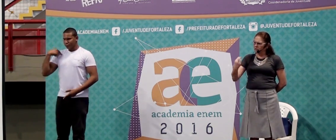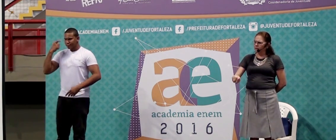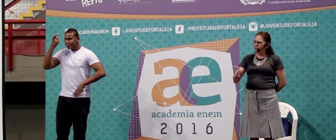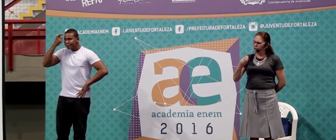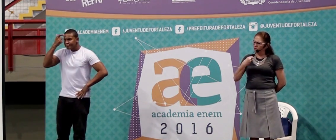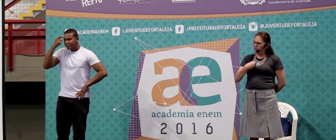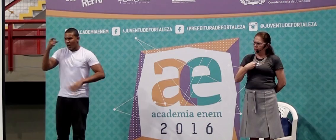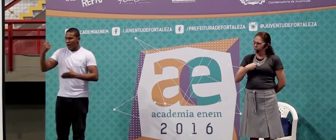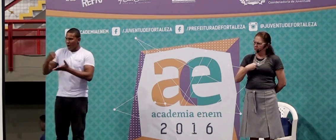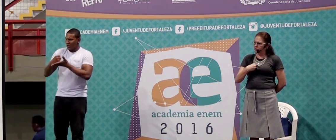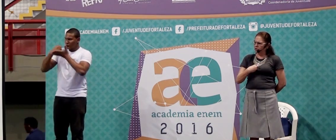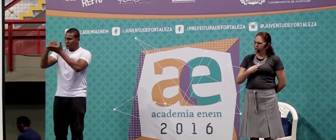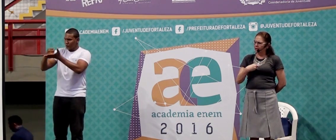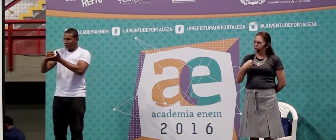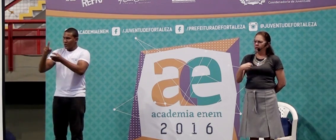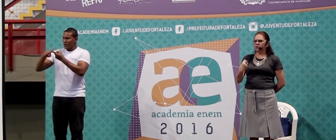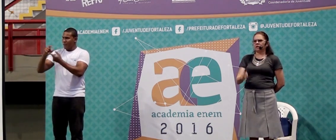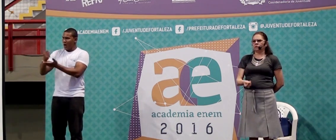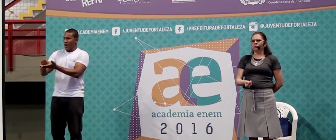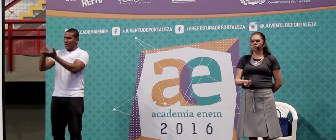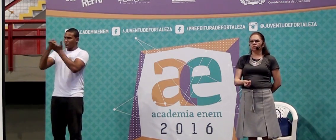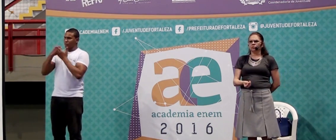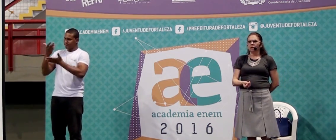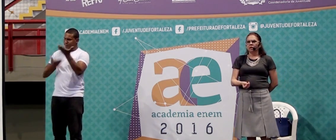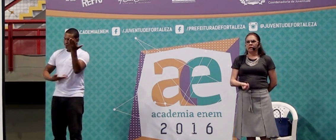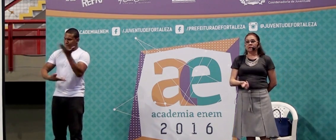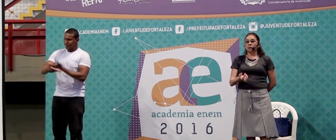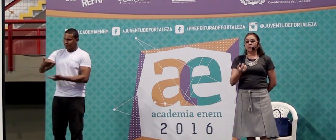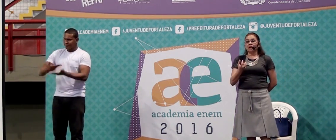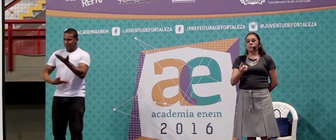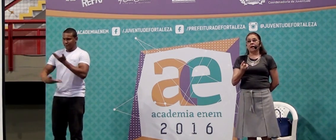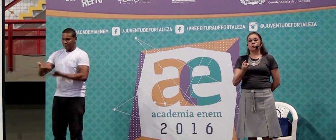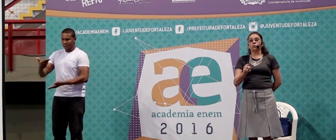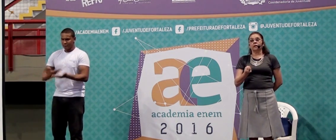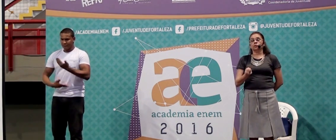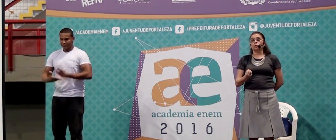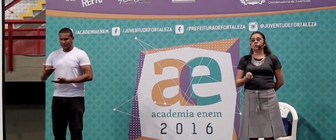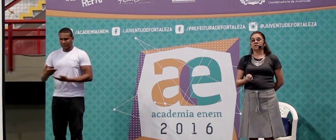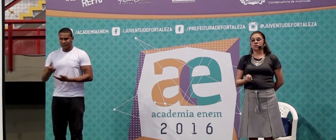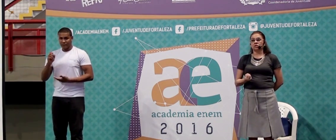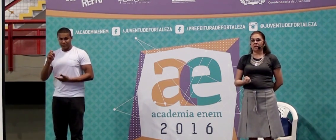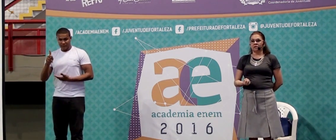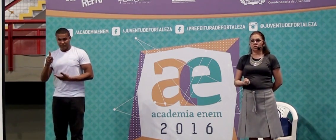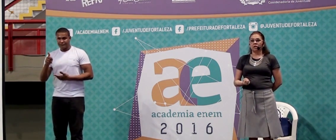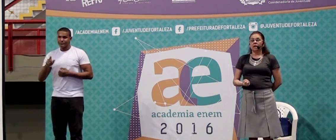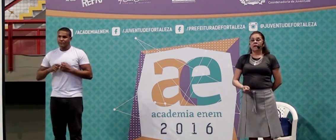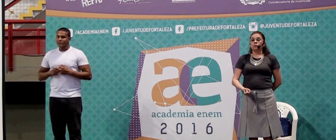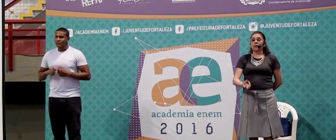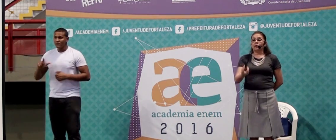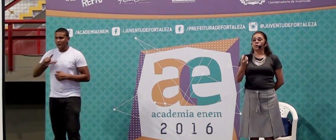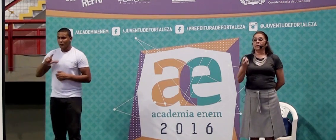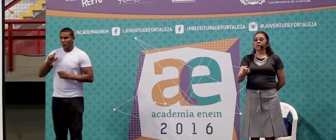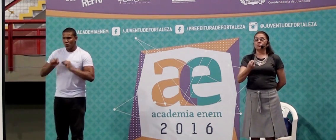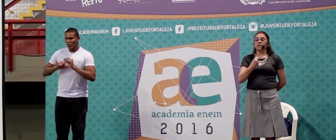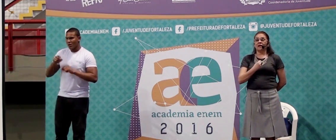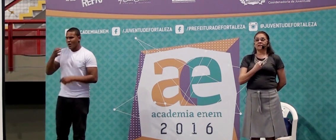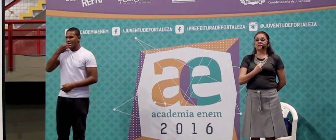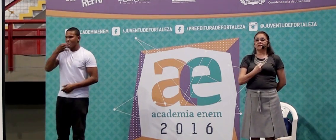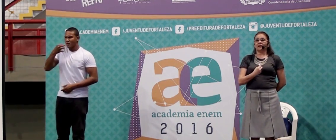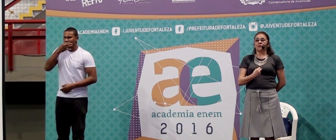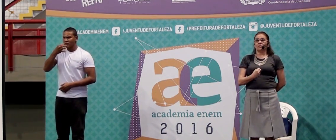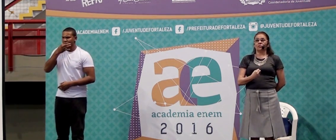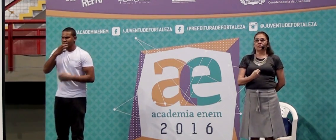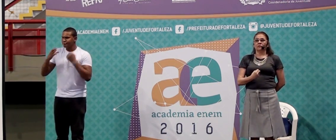pensando sempre no seu bem-estar e no bem-estar do outro. Então, o que é um argumento consistente? É um argumento que